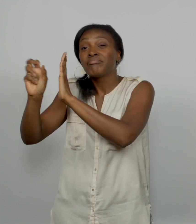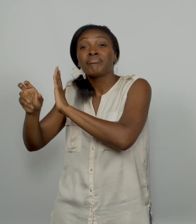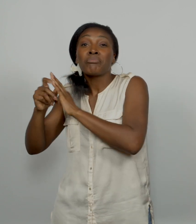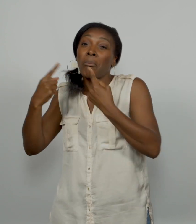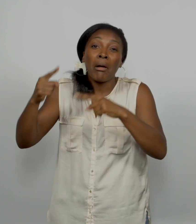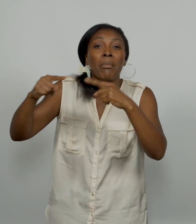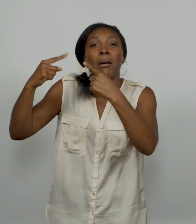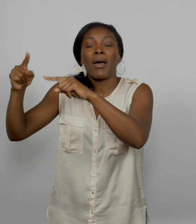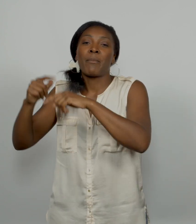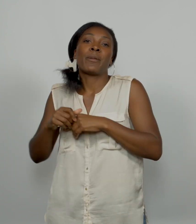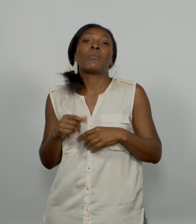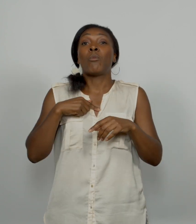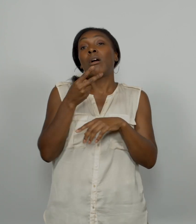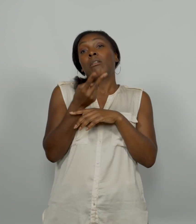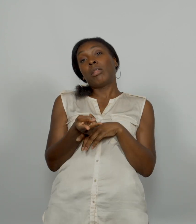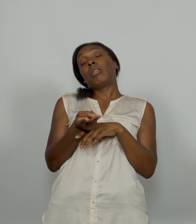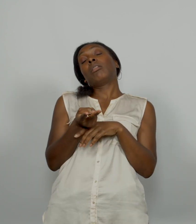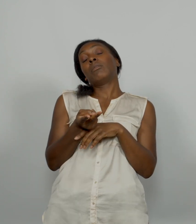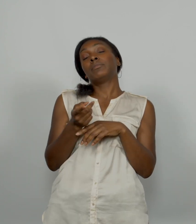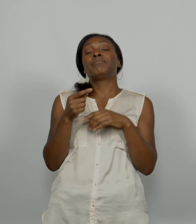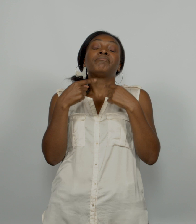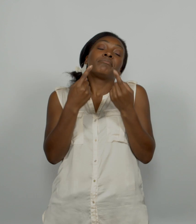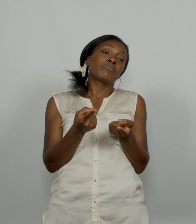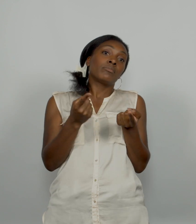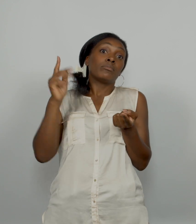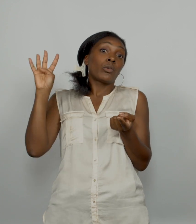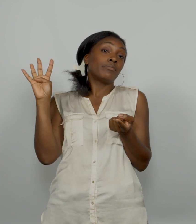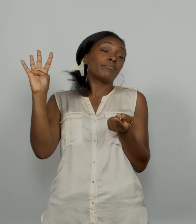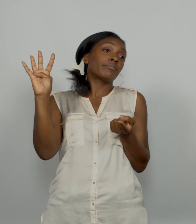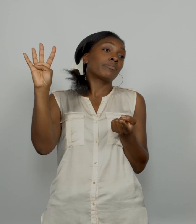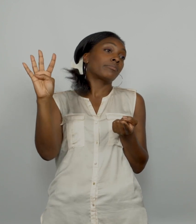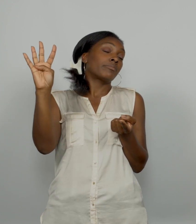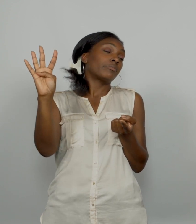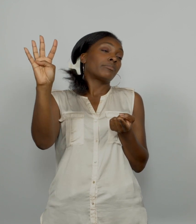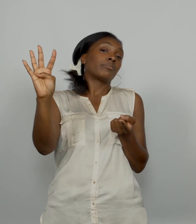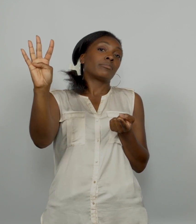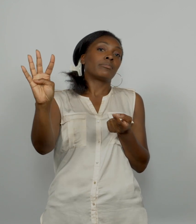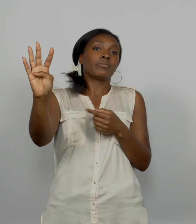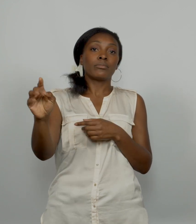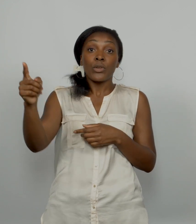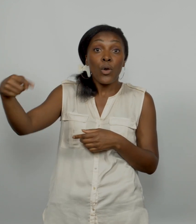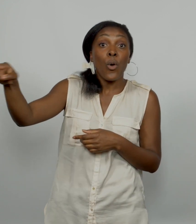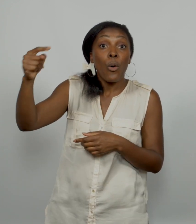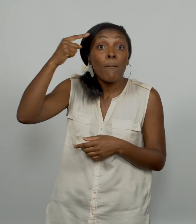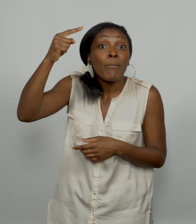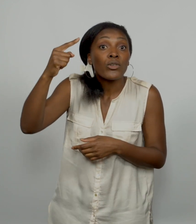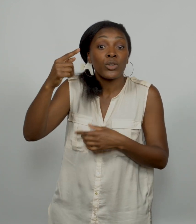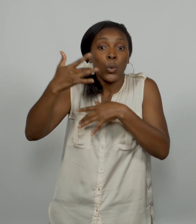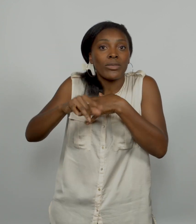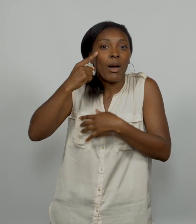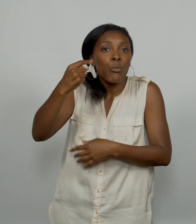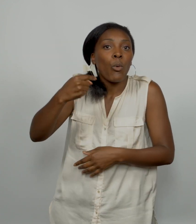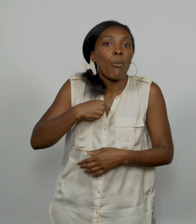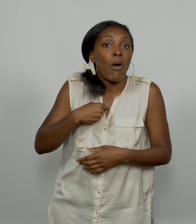passés. Une première fois d'abord devant moi, mais ils ont pensé que c'était trop tard. Que dans l'état où j'étais, je ne serais pas capable d'entendre